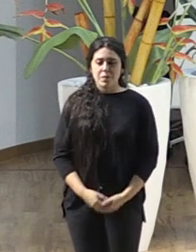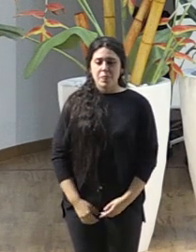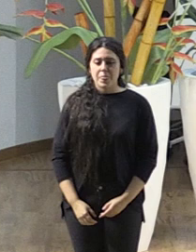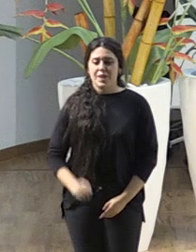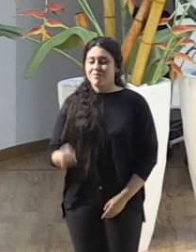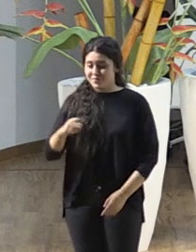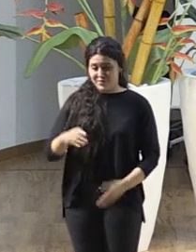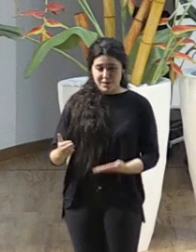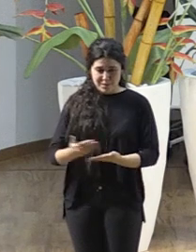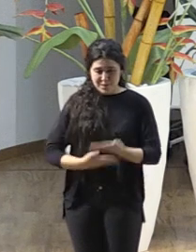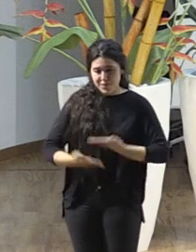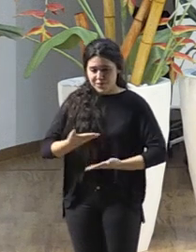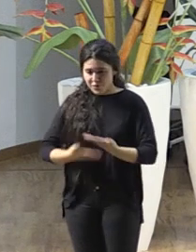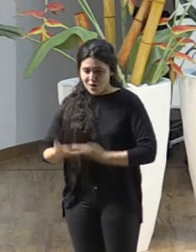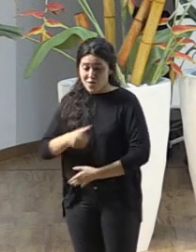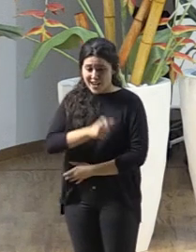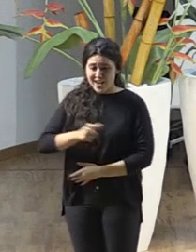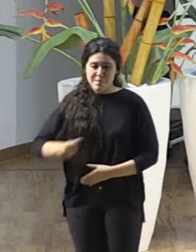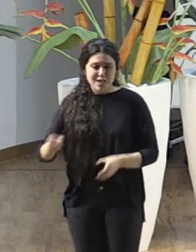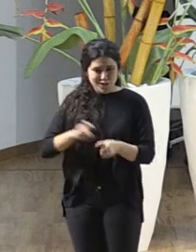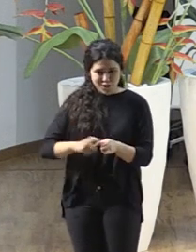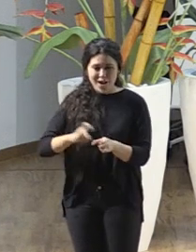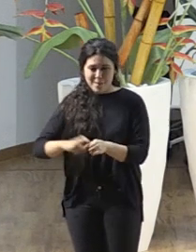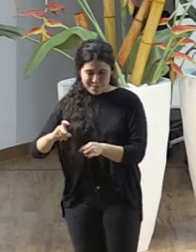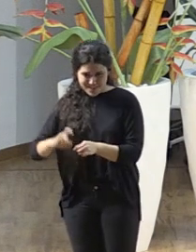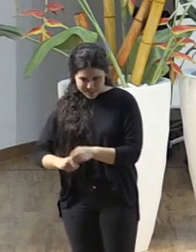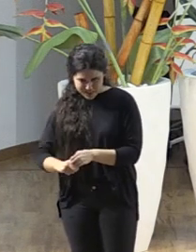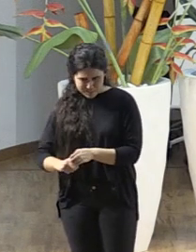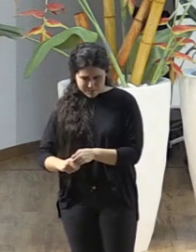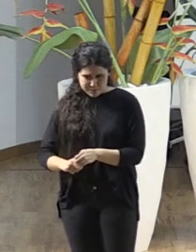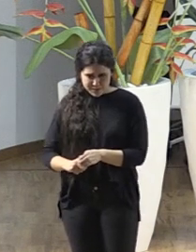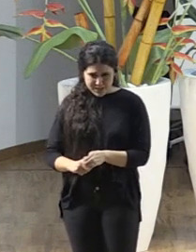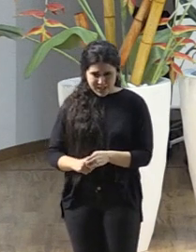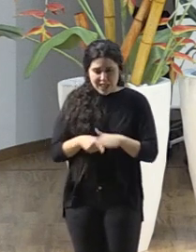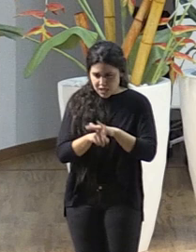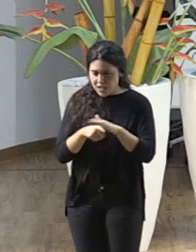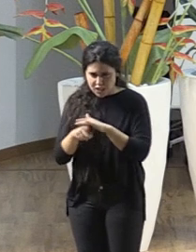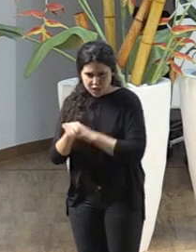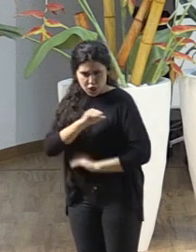la persona participe en su propio desarrollo